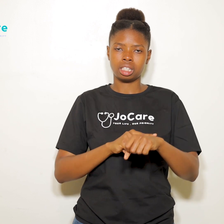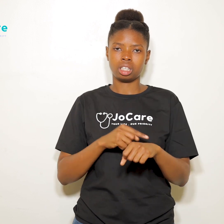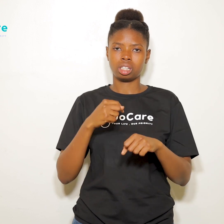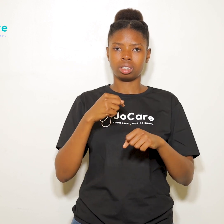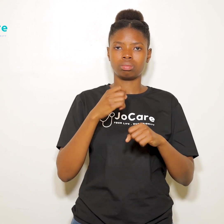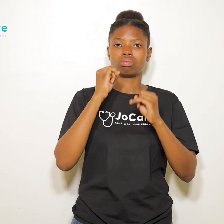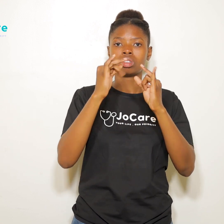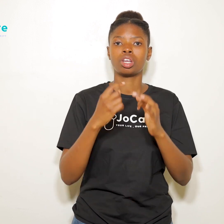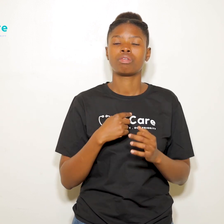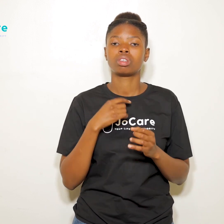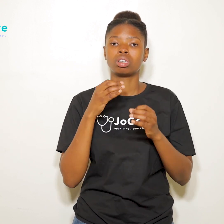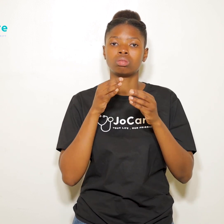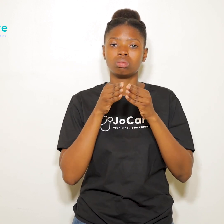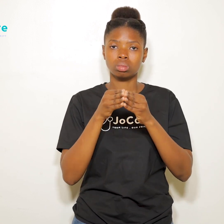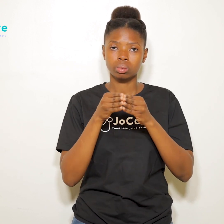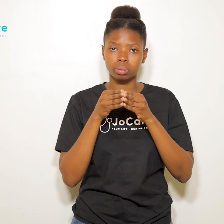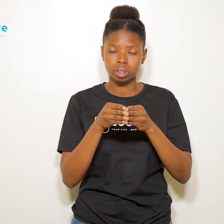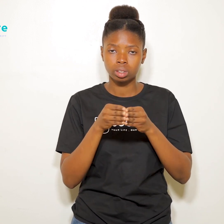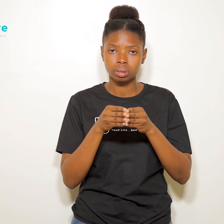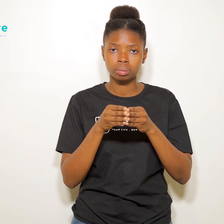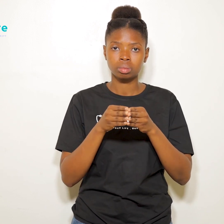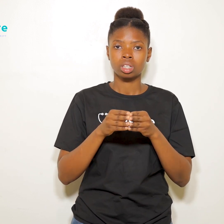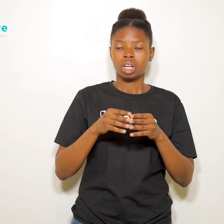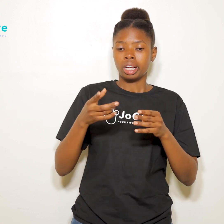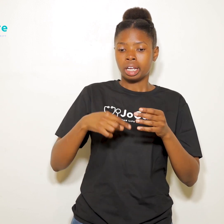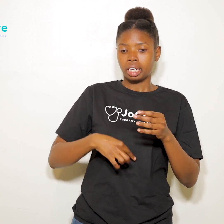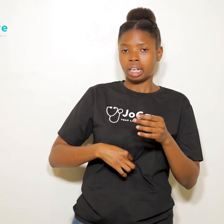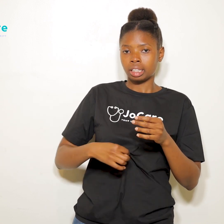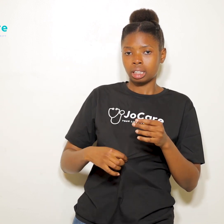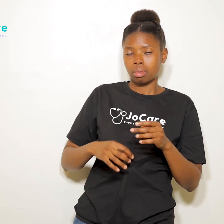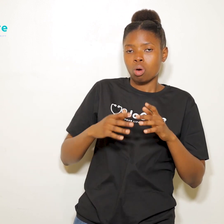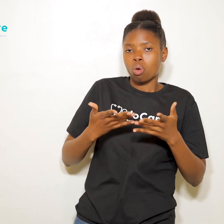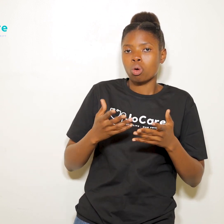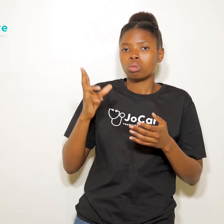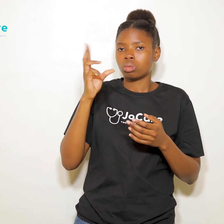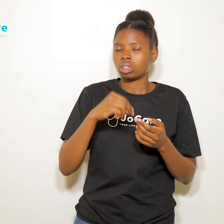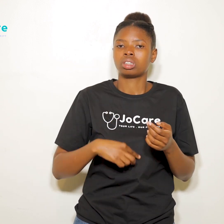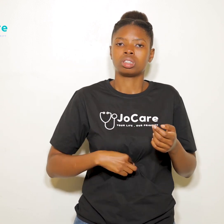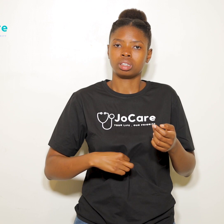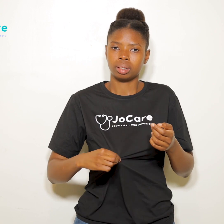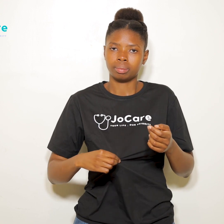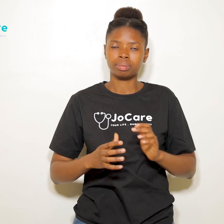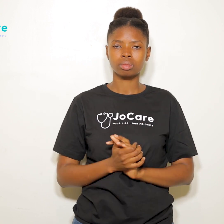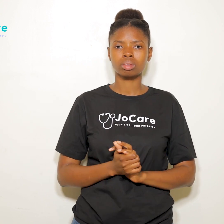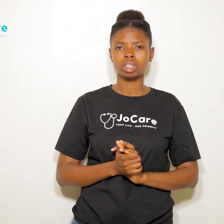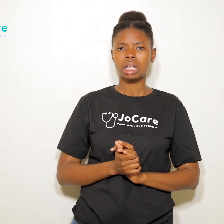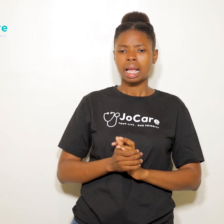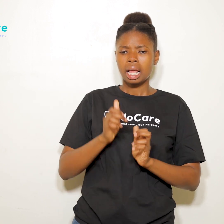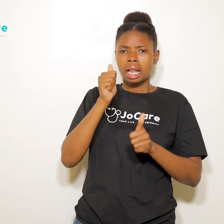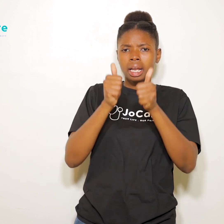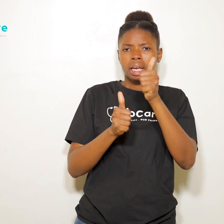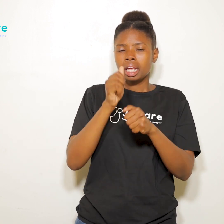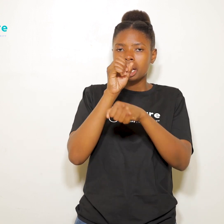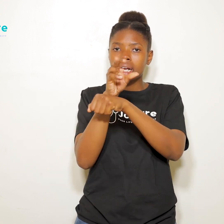mbikoze umugani wa babandi nasama cyangwa se ntabwo nasama? Wagira inama cy'abadukurikiye uti uyu munsi, iyi